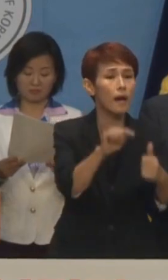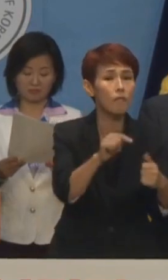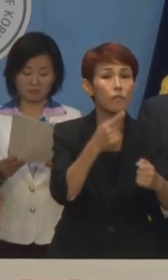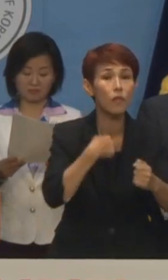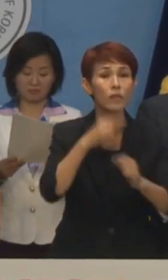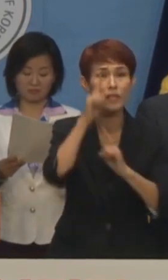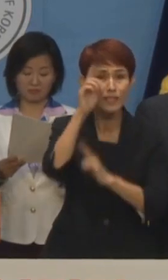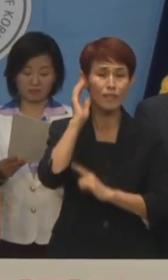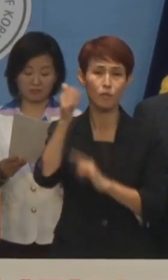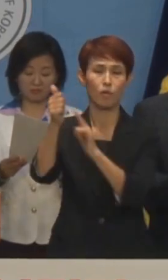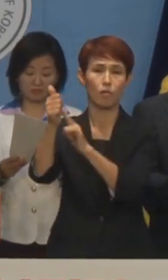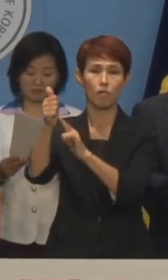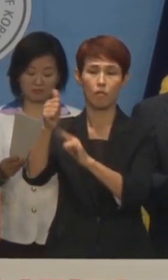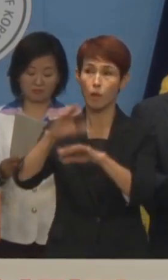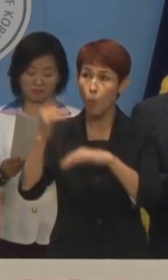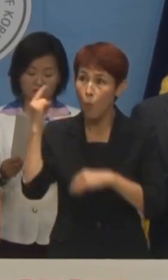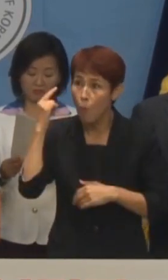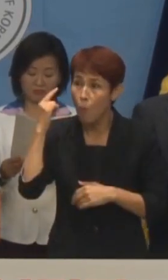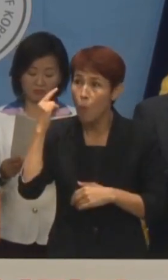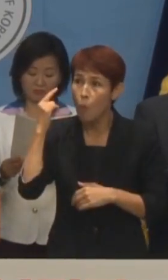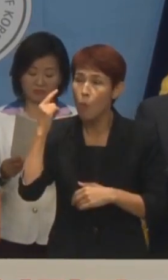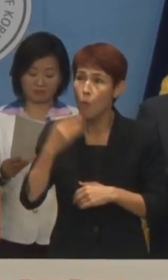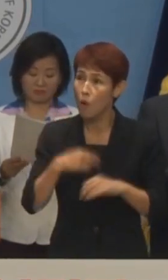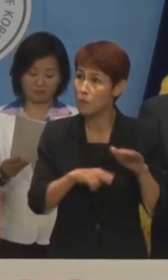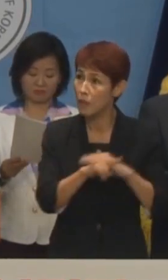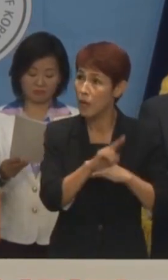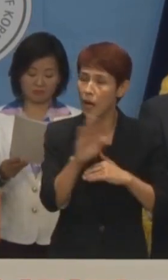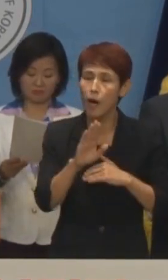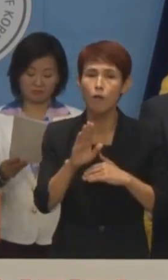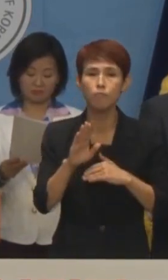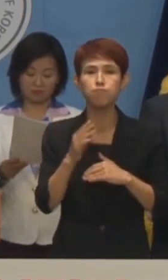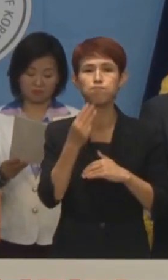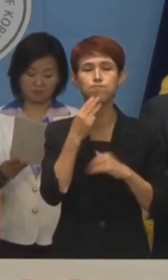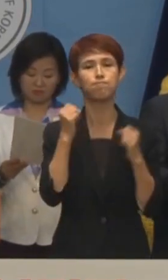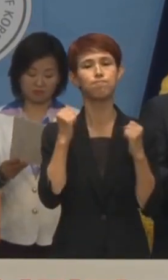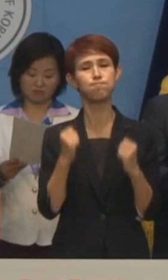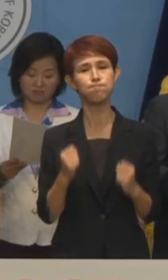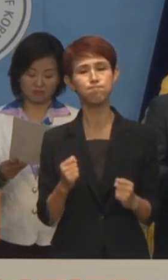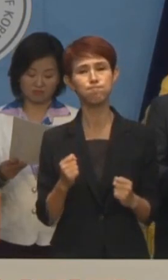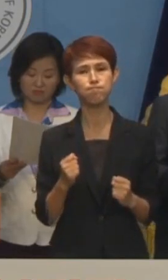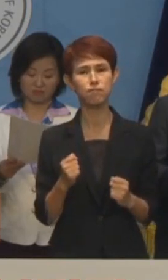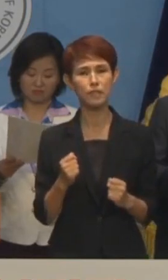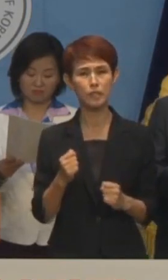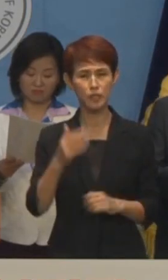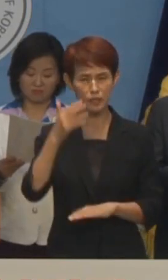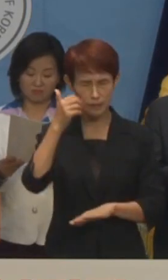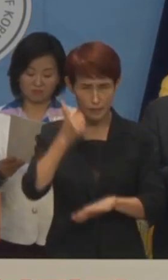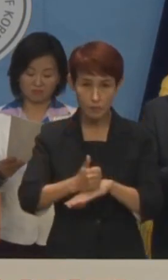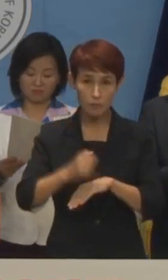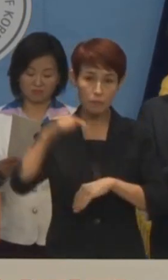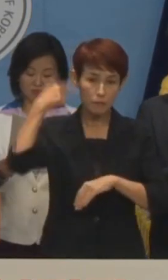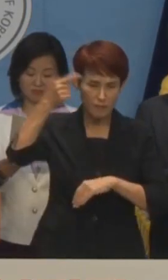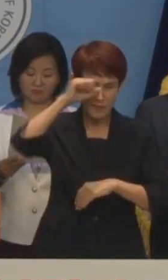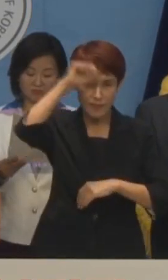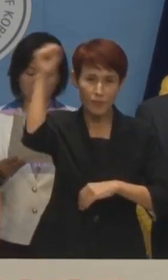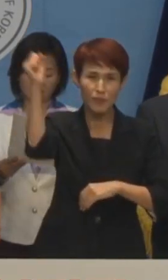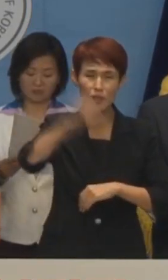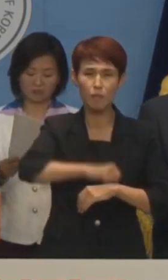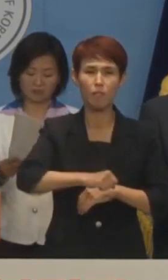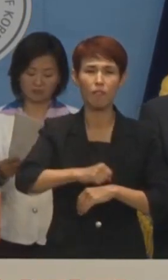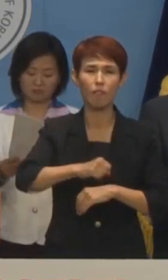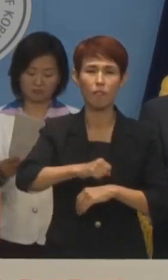했다. 이 방송을 들은 시민은 피난을 포기하고 서울에 주저앉았다가 다음날 새벽